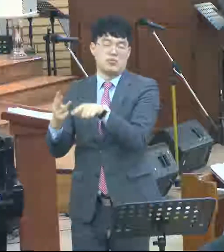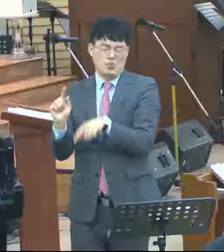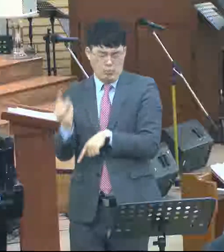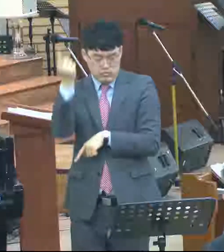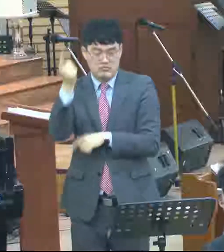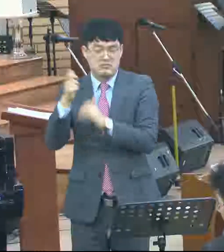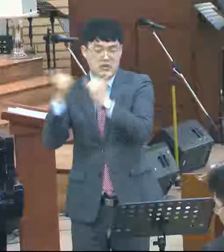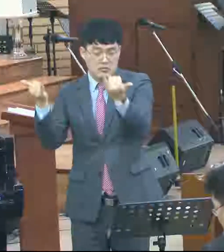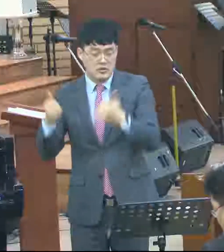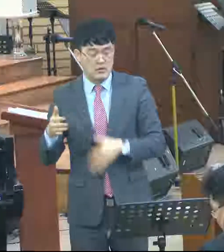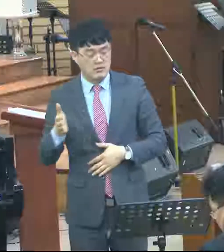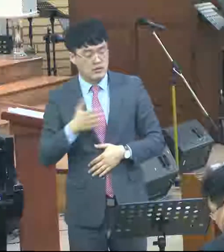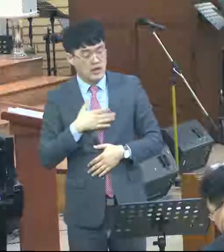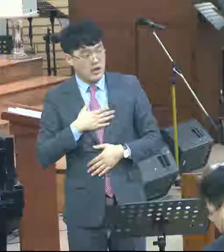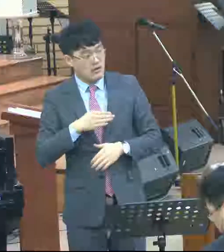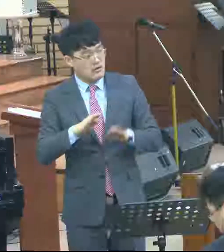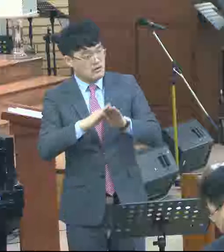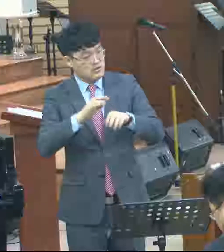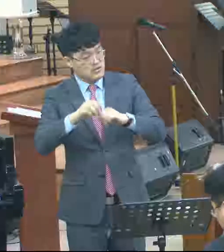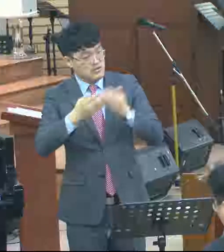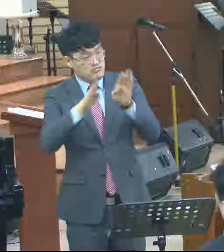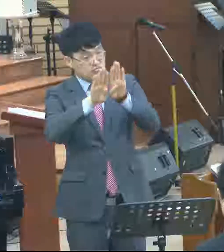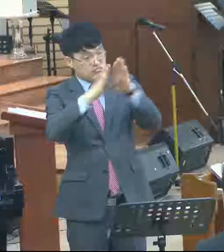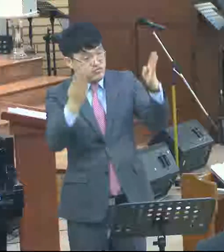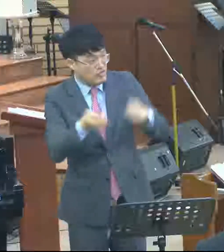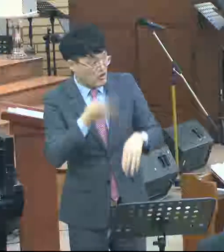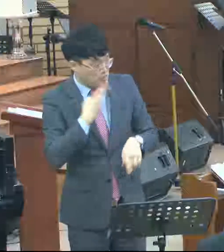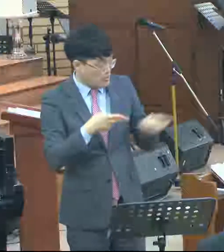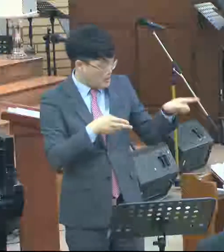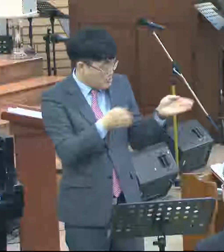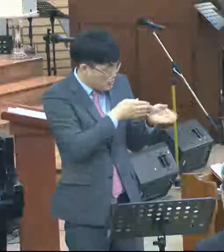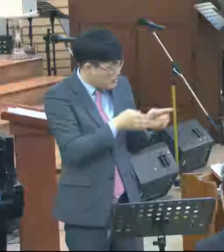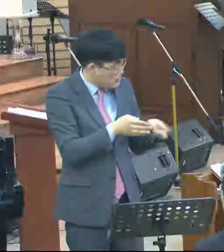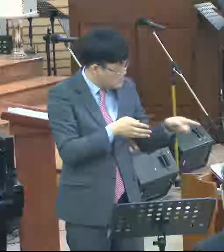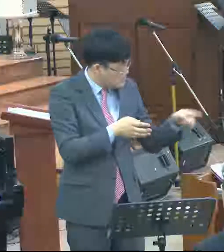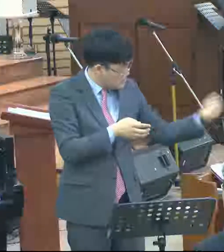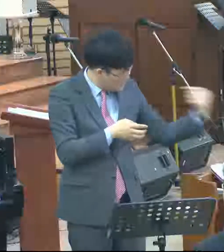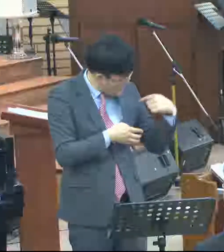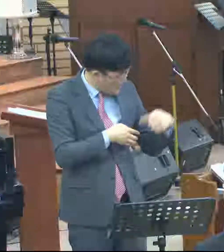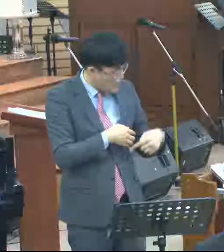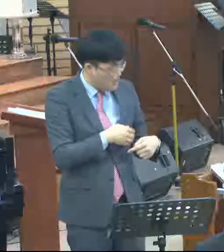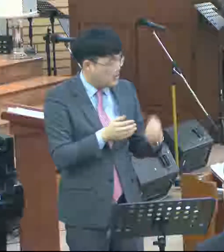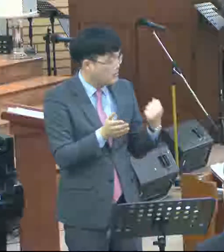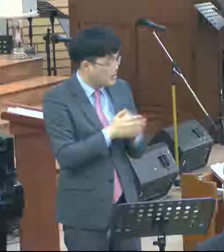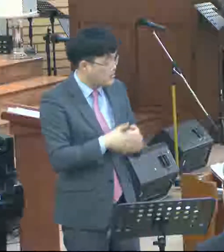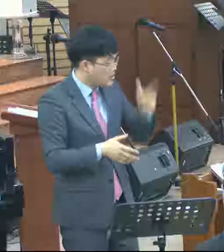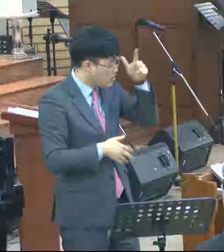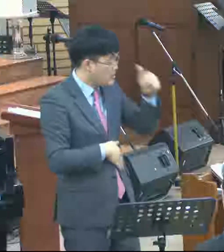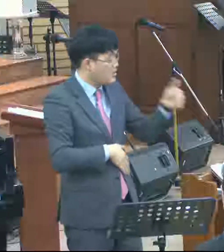쪽문으로 가는데 잠깐 경찰관에게 뭐라 하고 갔어요. 그런데